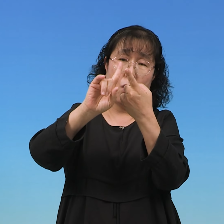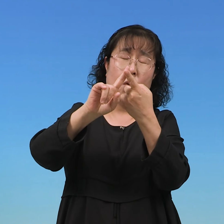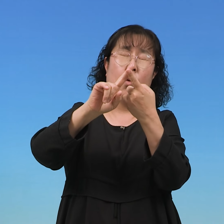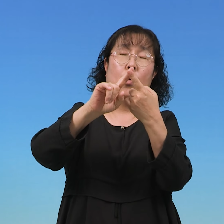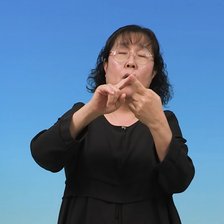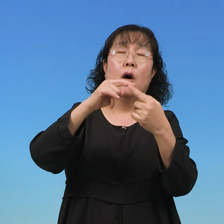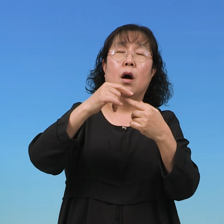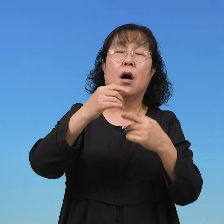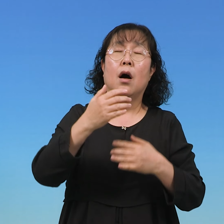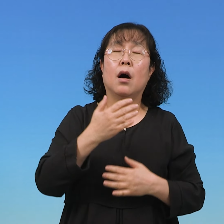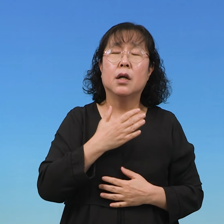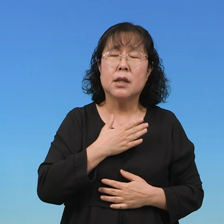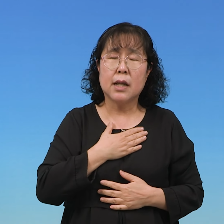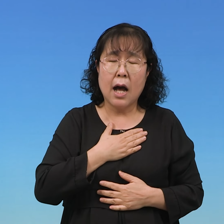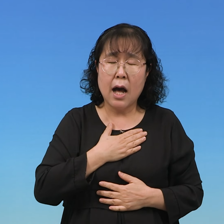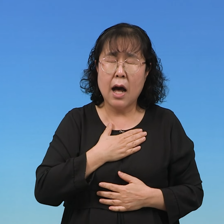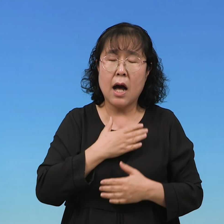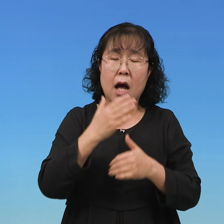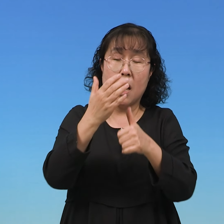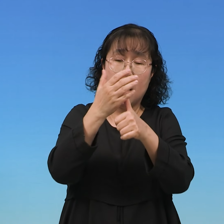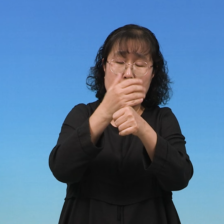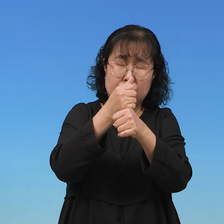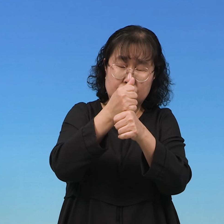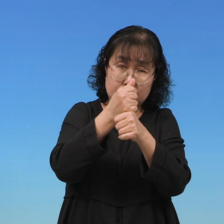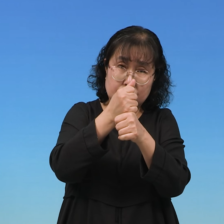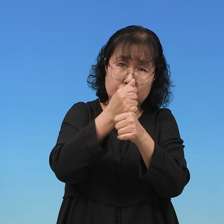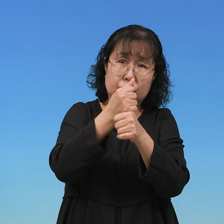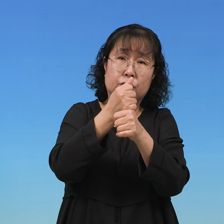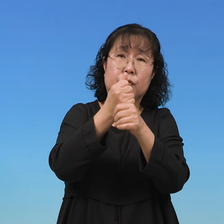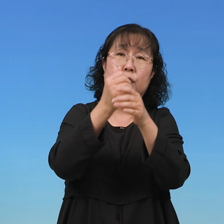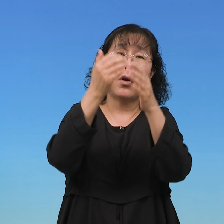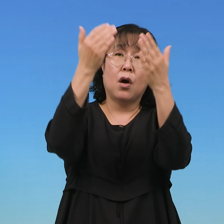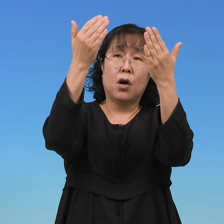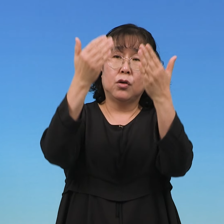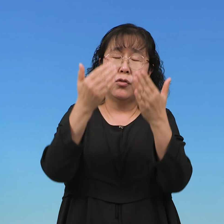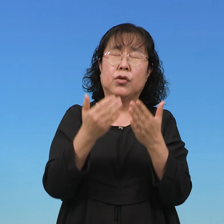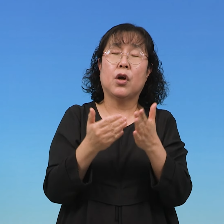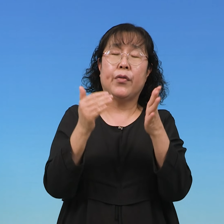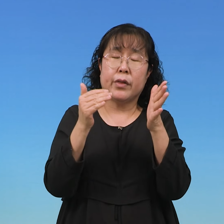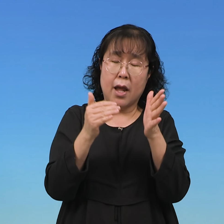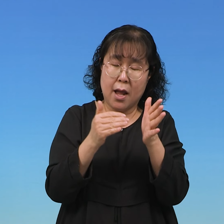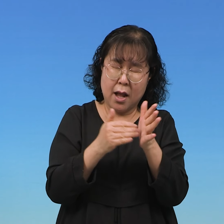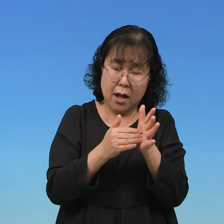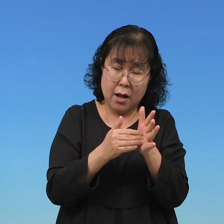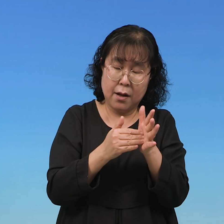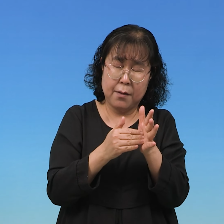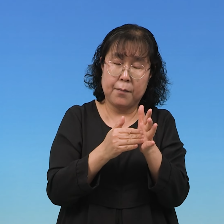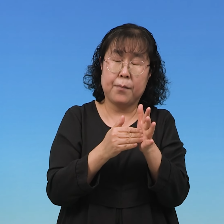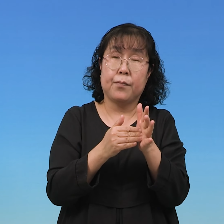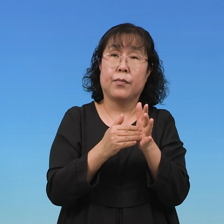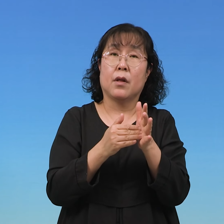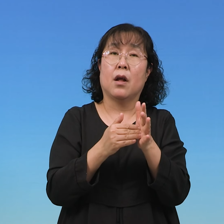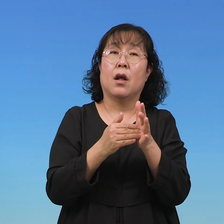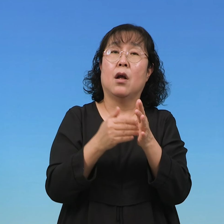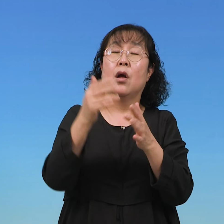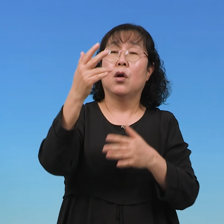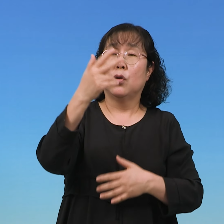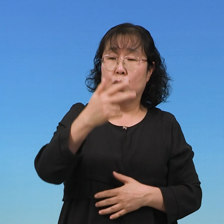여러분 인생길 이 말씀 들으셔야 합니다. 주 말씀 안에, 주